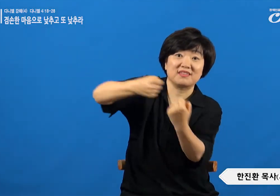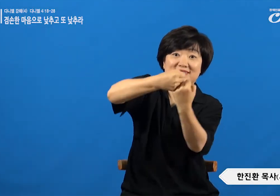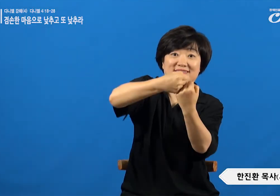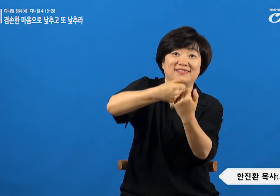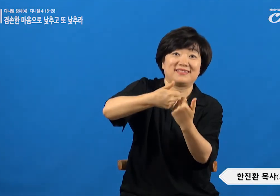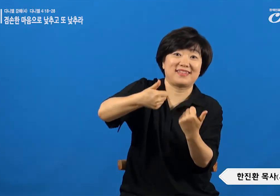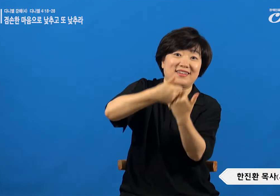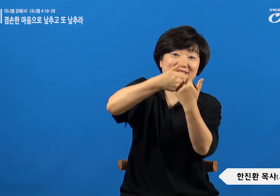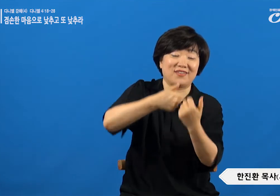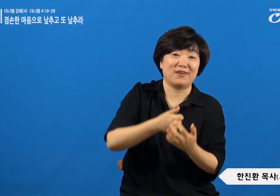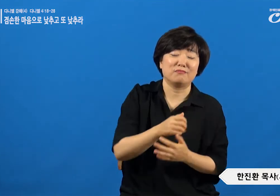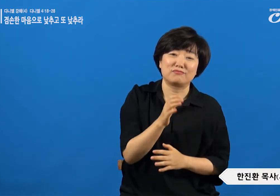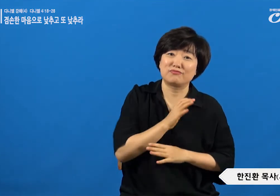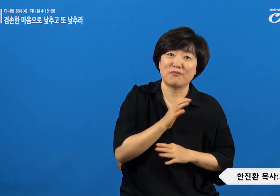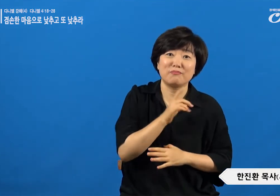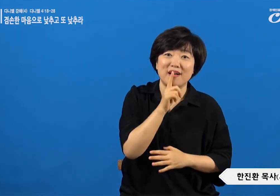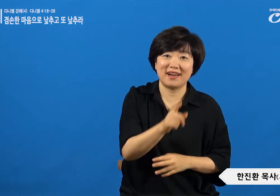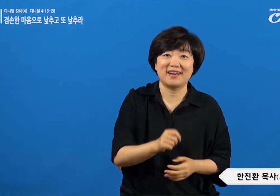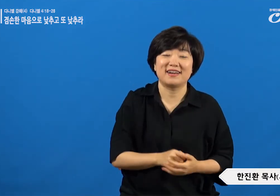말입니까?